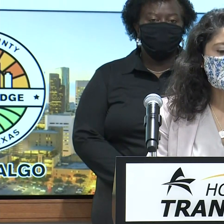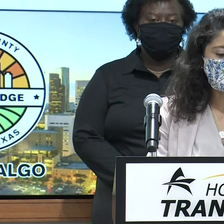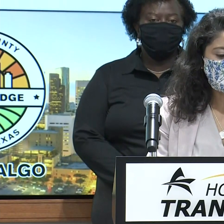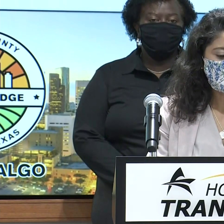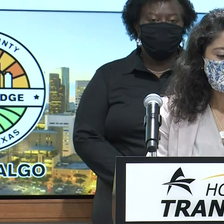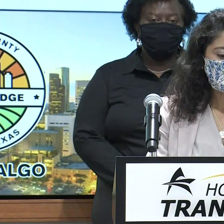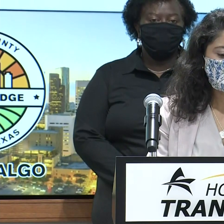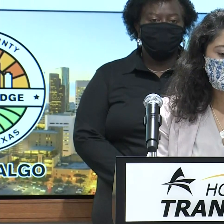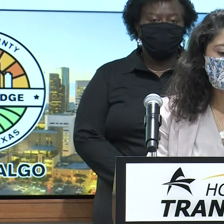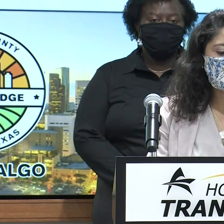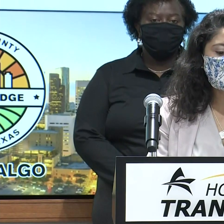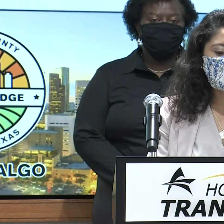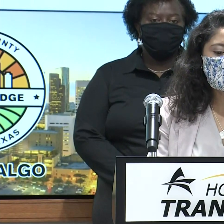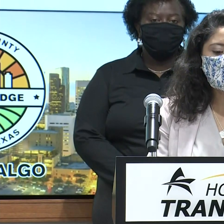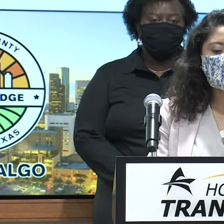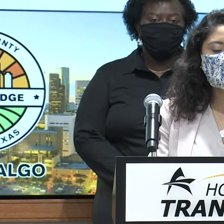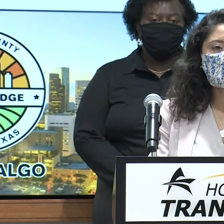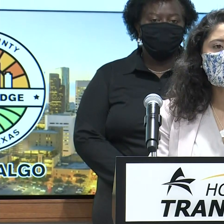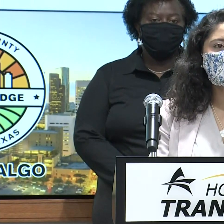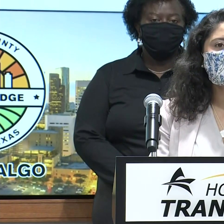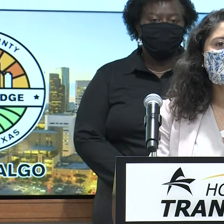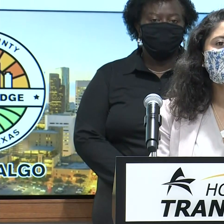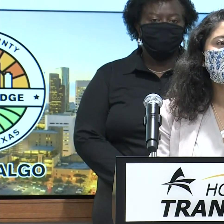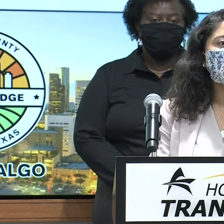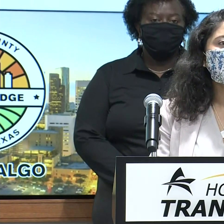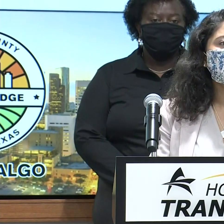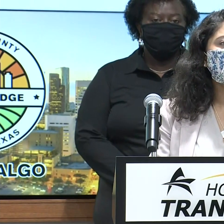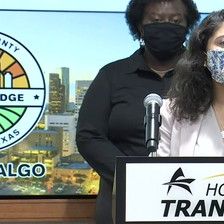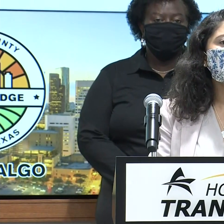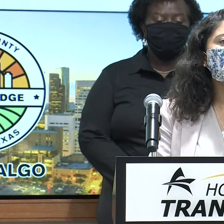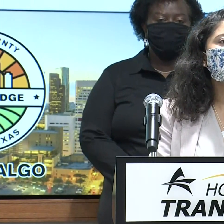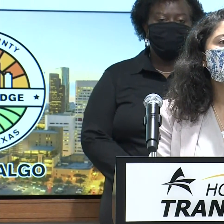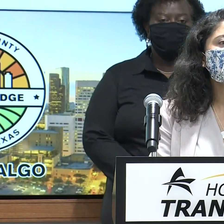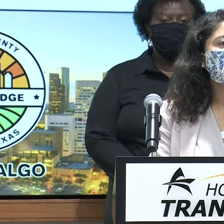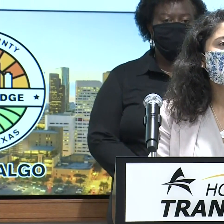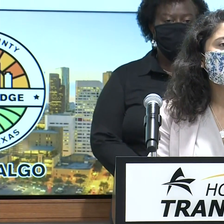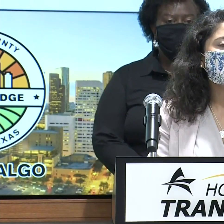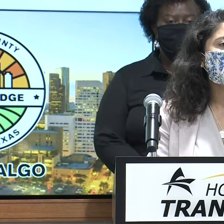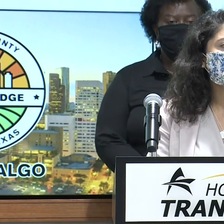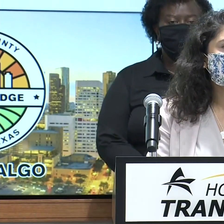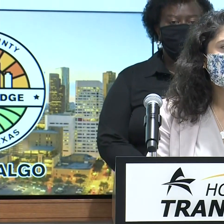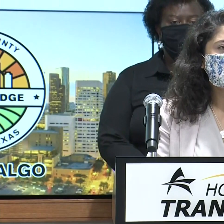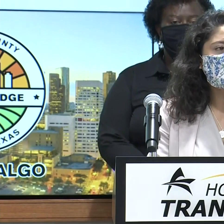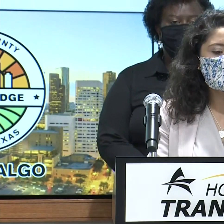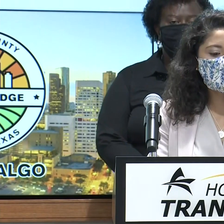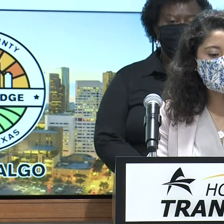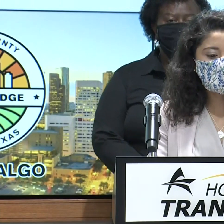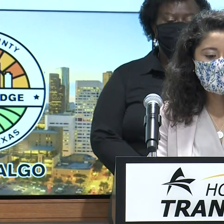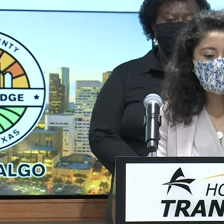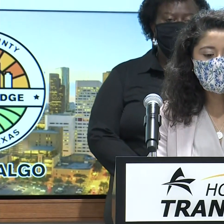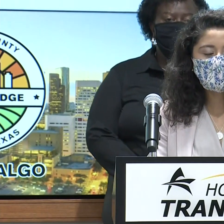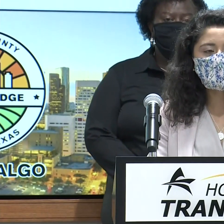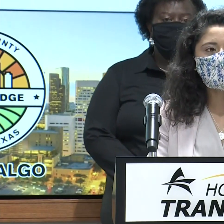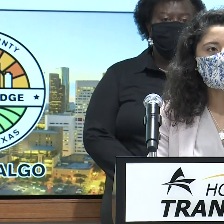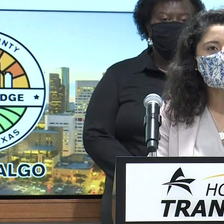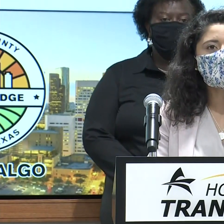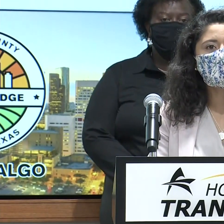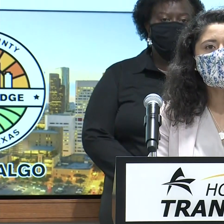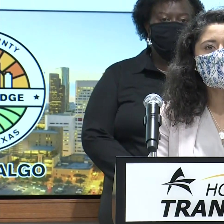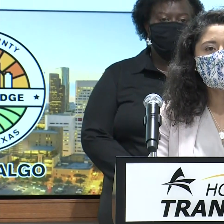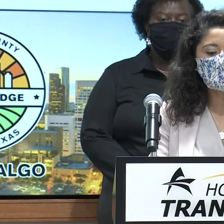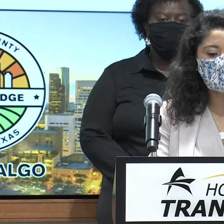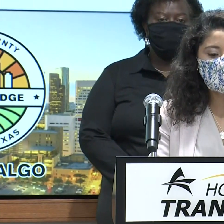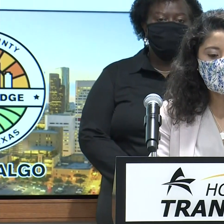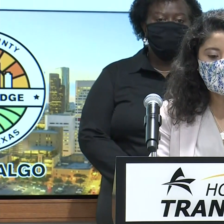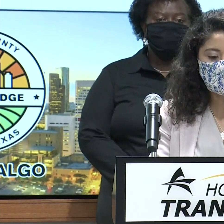el monitoreo. Durante los últimos 2 años hemos movido de una postura reactiva a una postura proactiva en